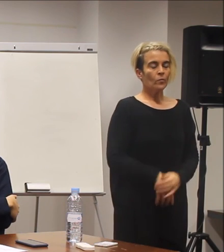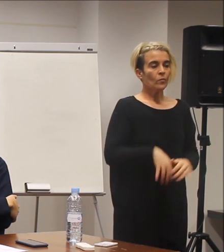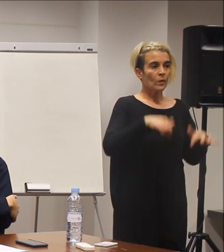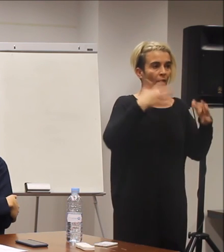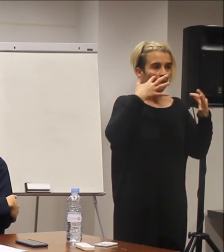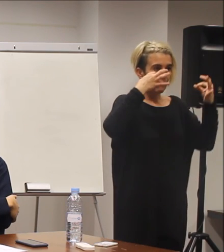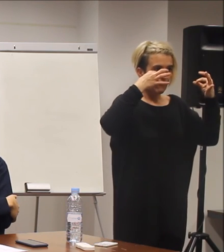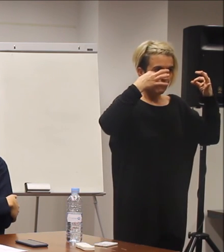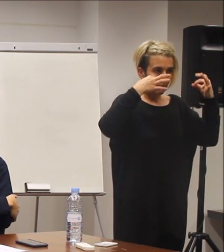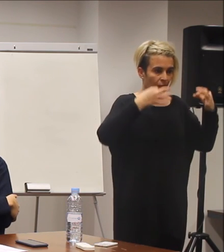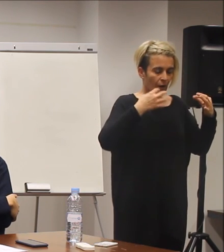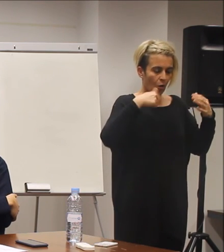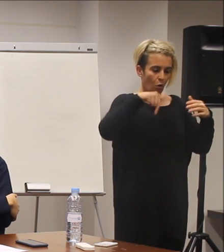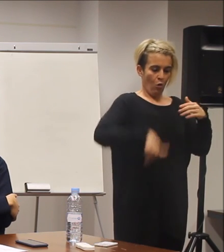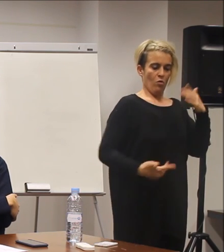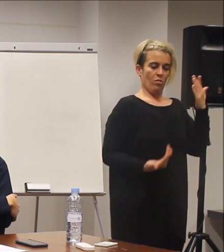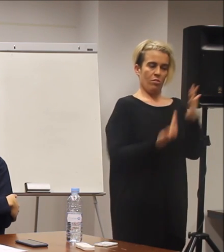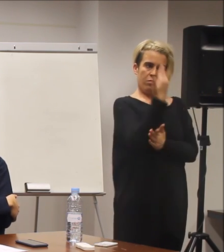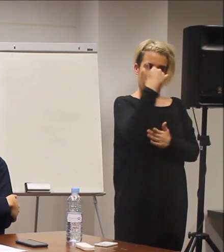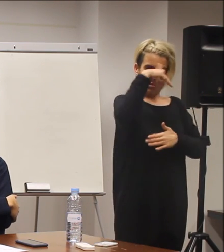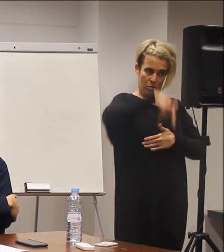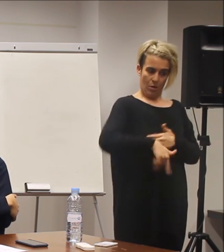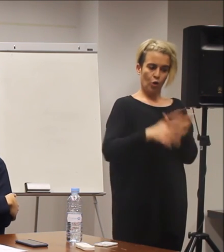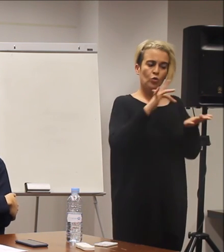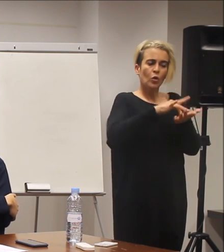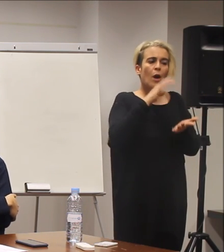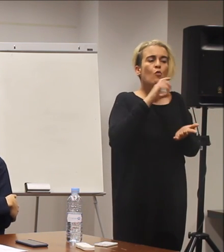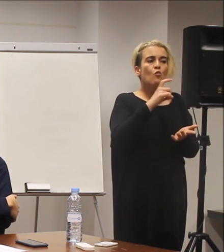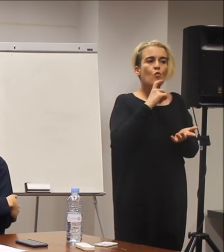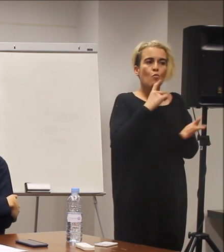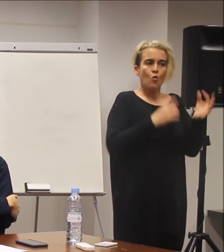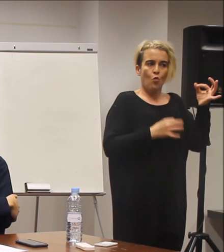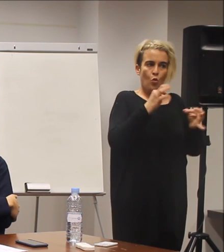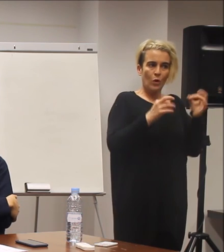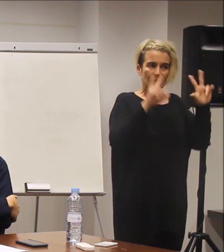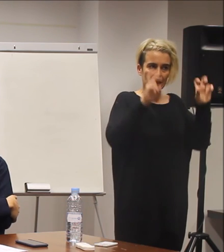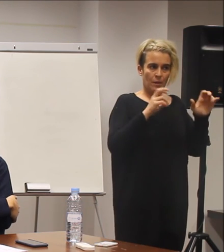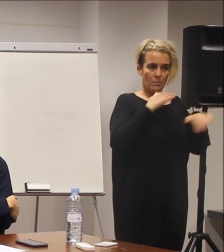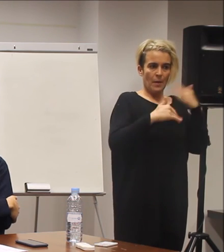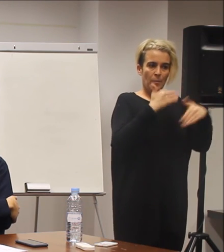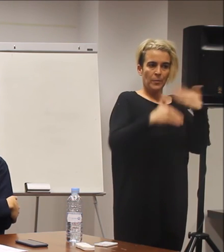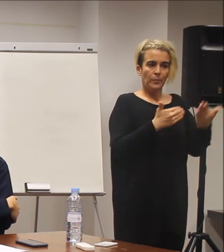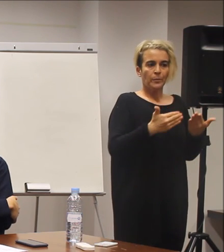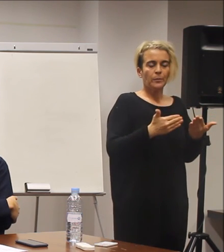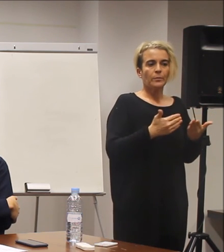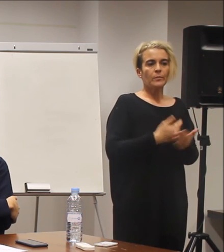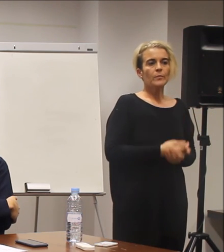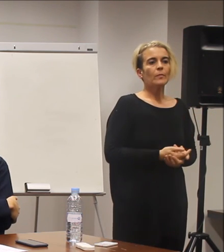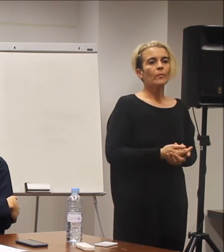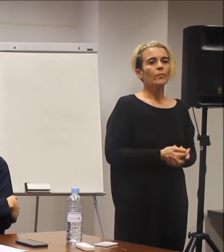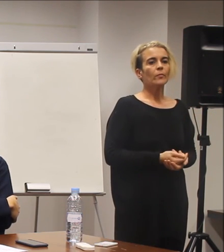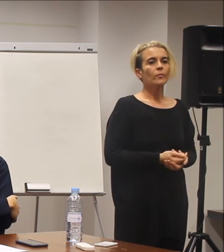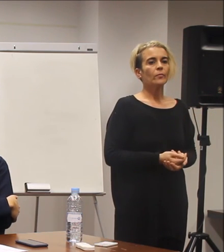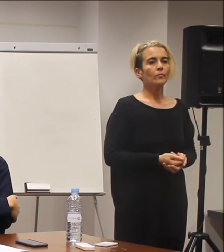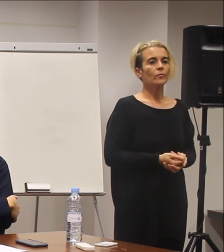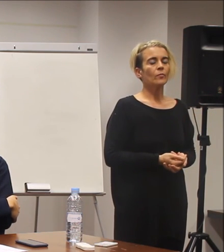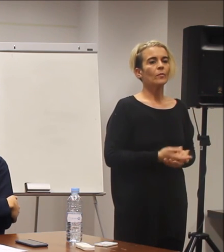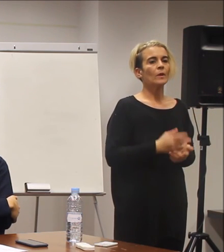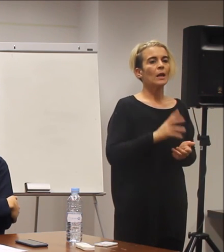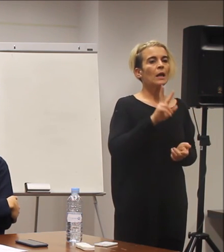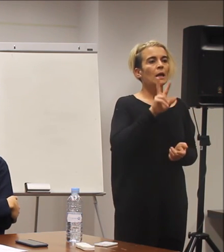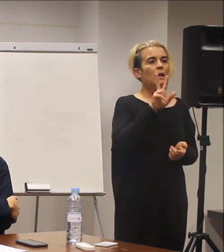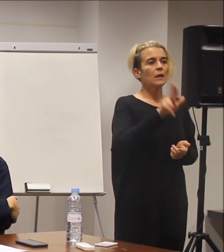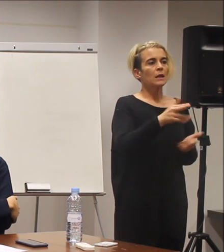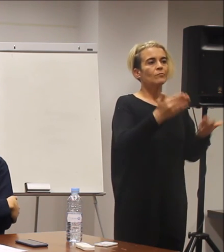la jurisprudencia? Vale, entonces, aquí sí que es verdad que en el punto de actos jurídicos documentados tenemos